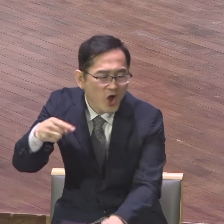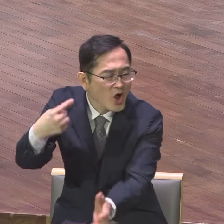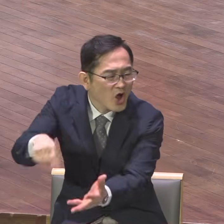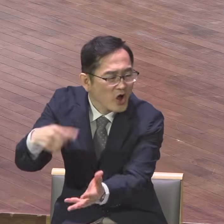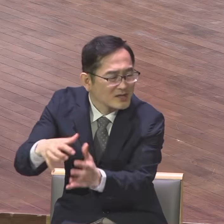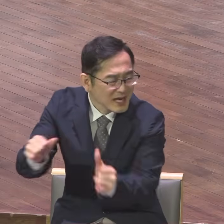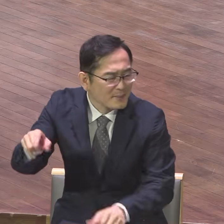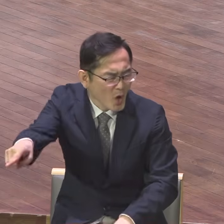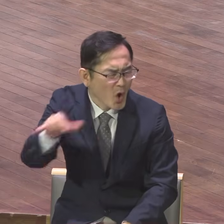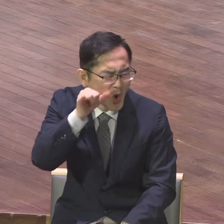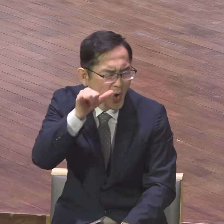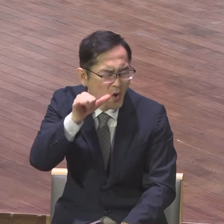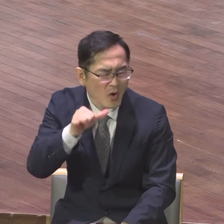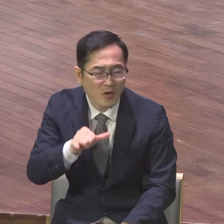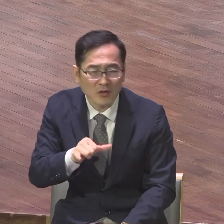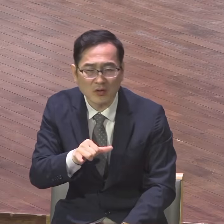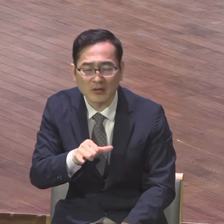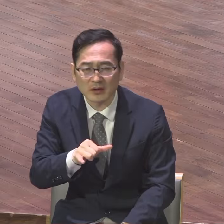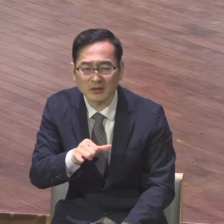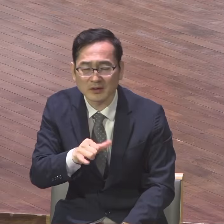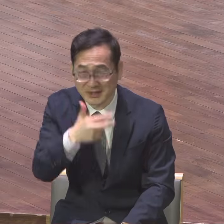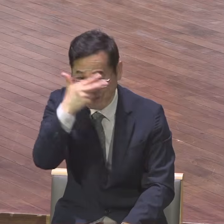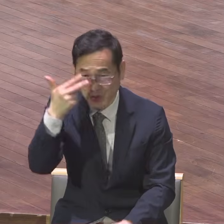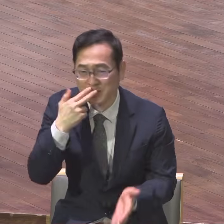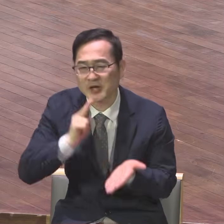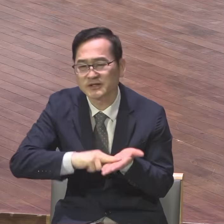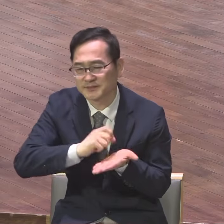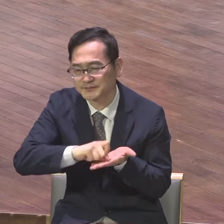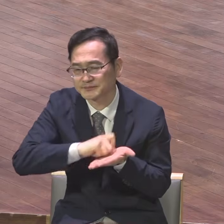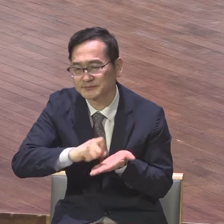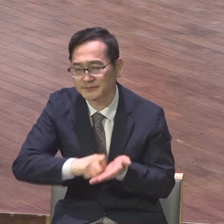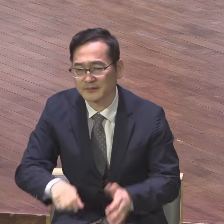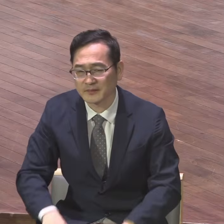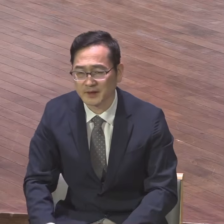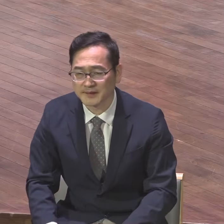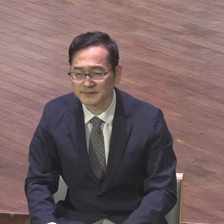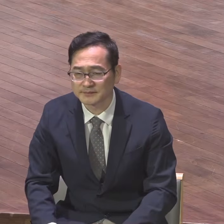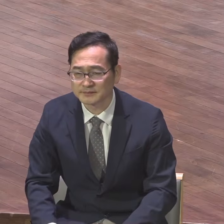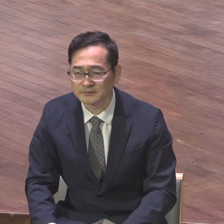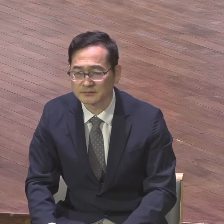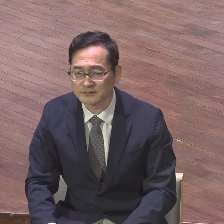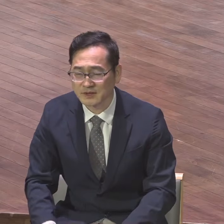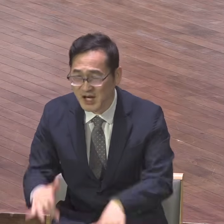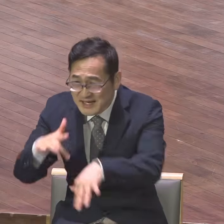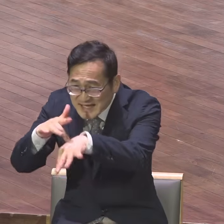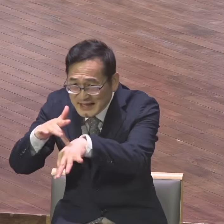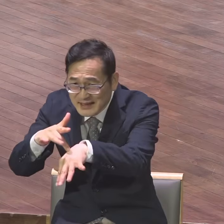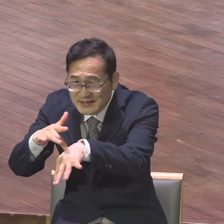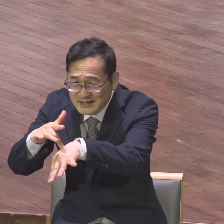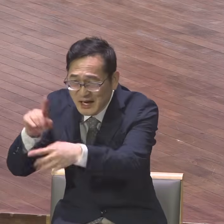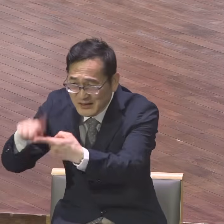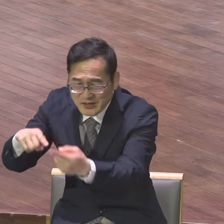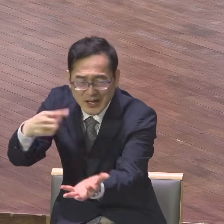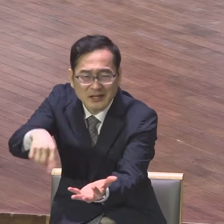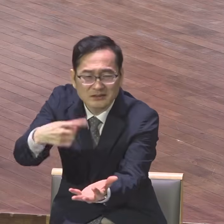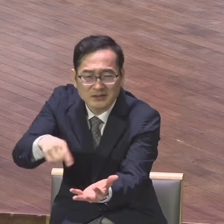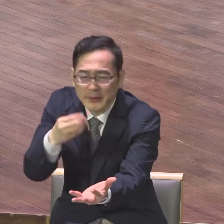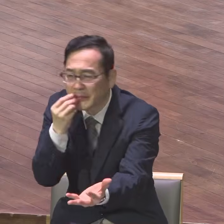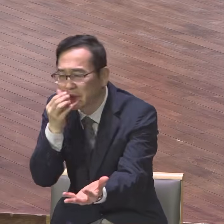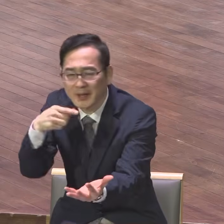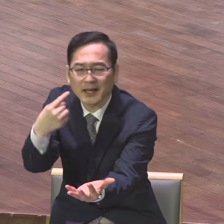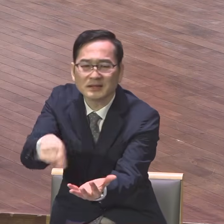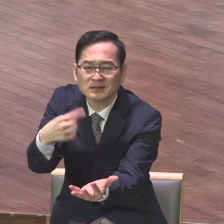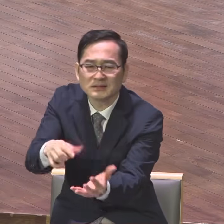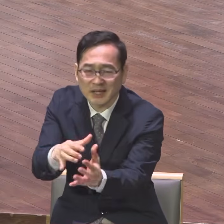사실을 밝히고 있습니다. 성경적 가르침이 아니라 미혹의 영과 귀신의 가르침을 따르는 거짓된 자들이